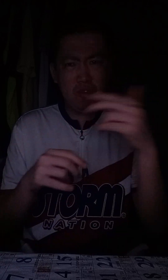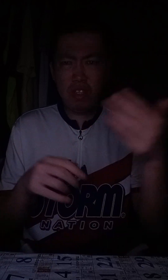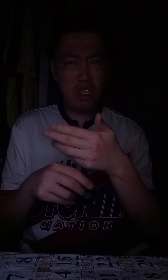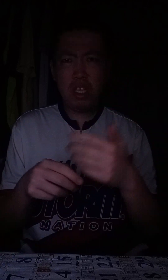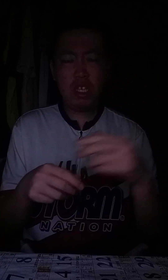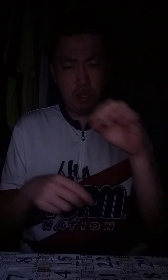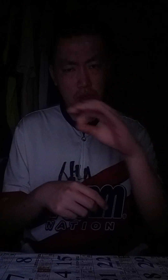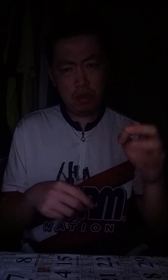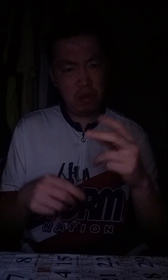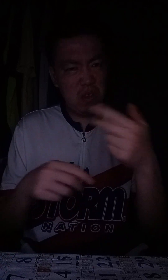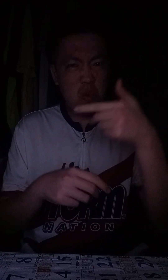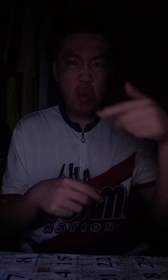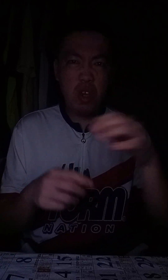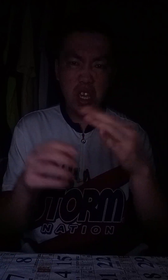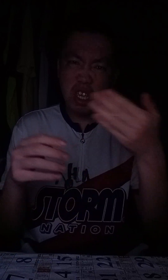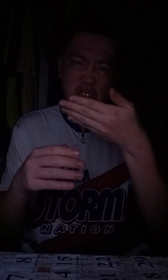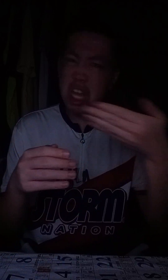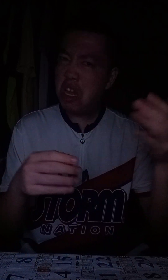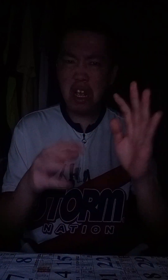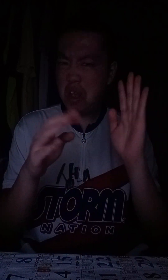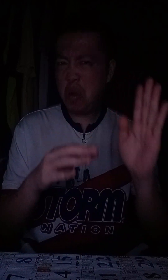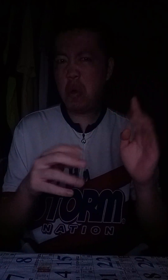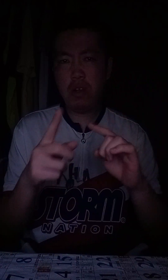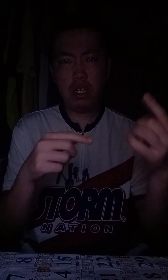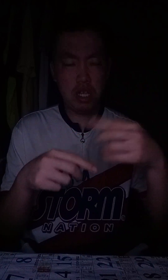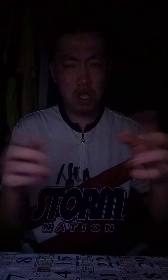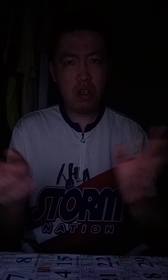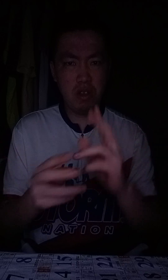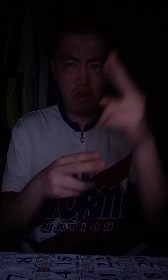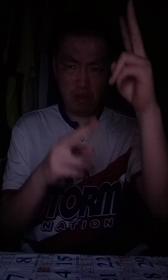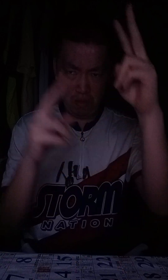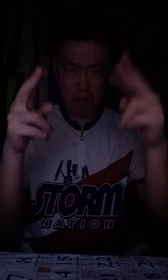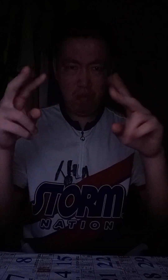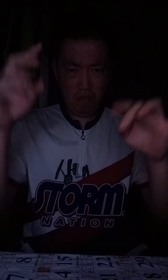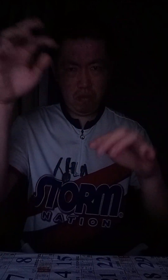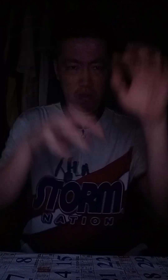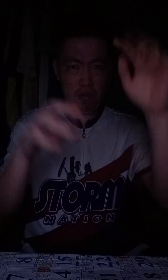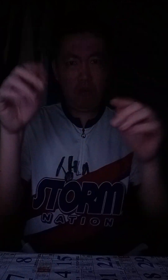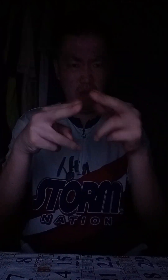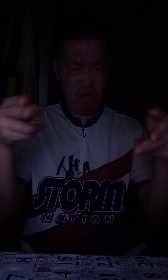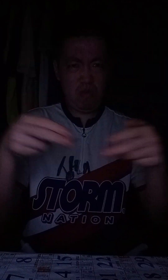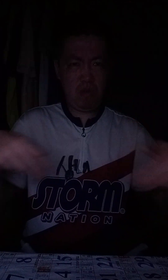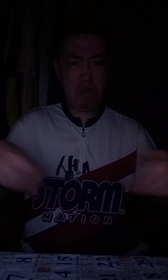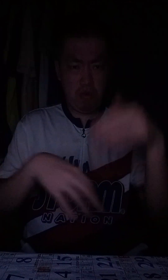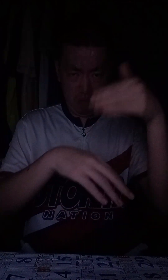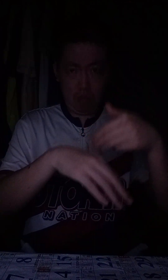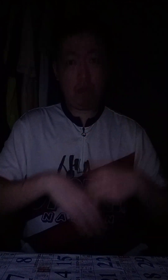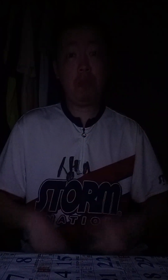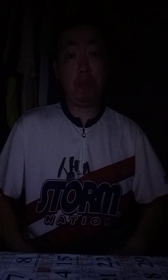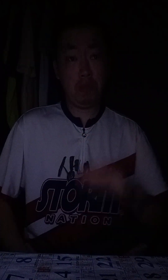않은 듯 버스 외부는 색이 바랬고 타이어에는 거미줄이 쳐져 있습니다. 이 버스는 지난